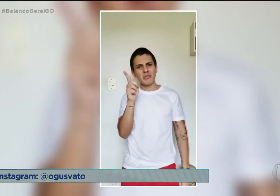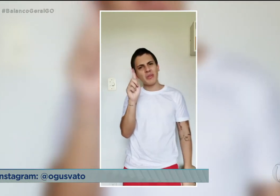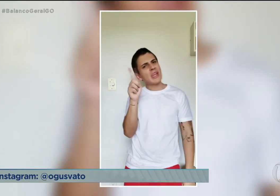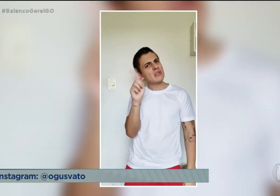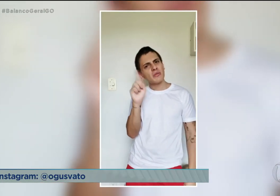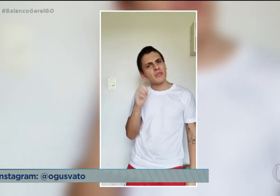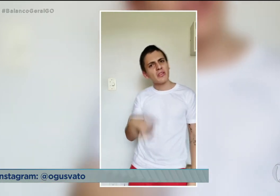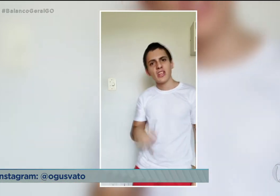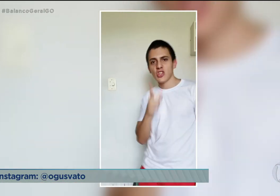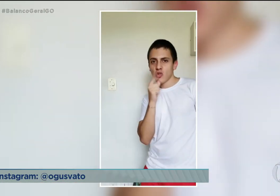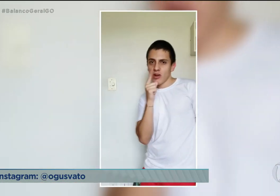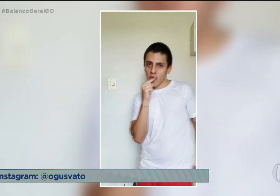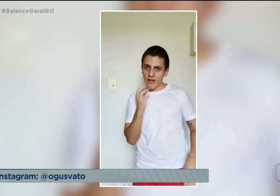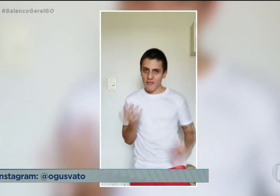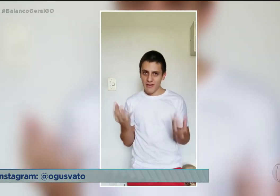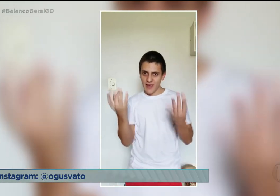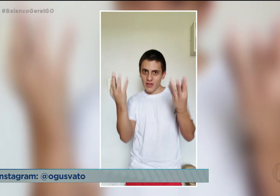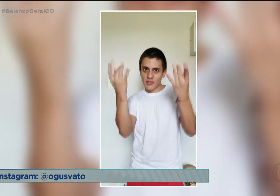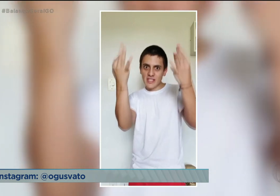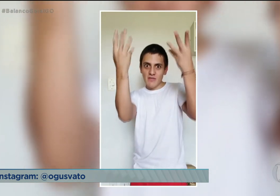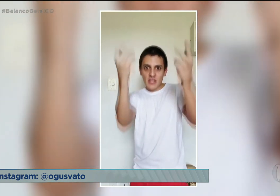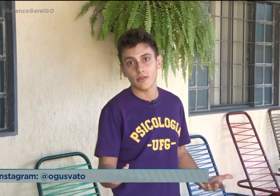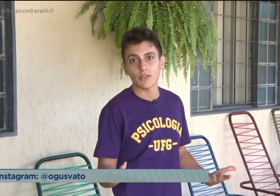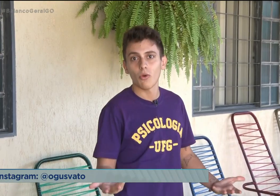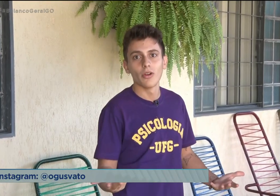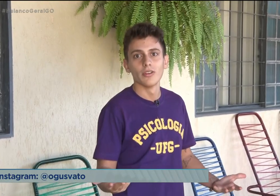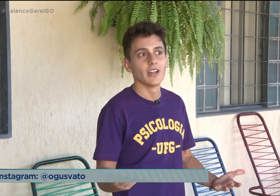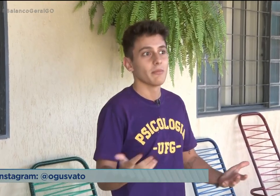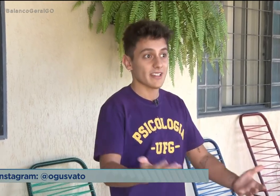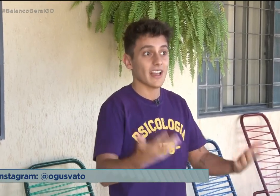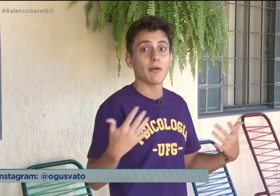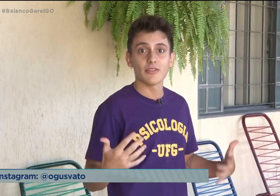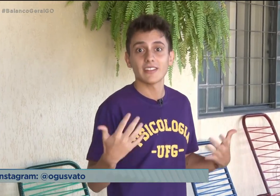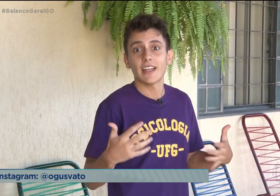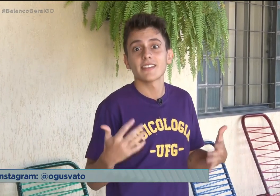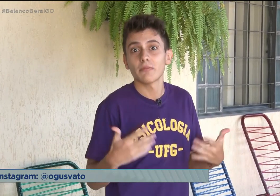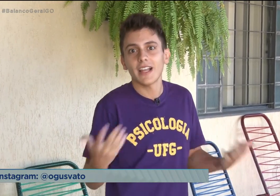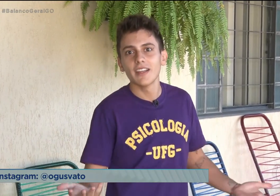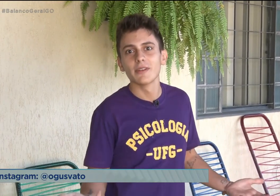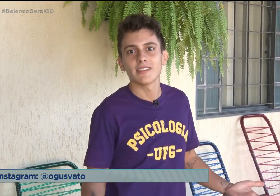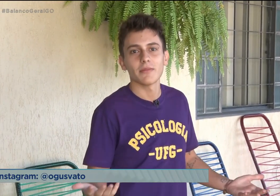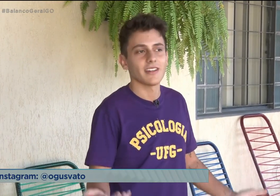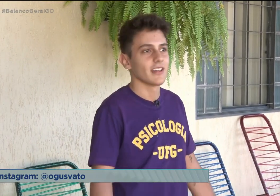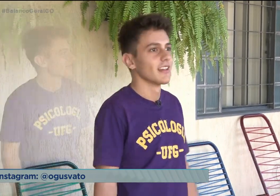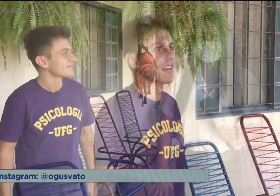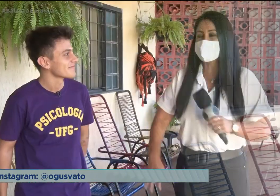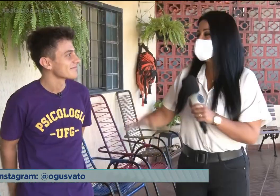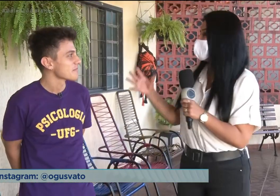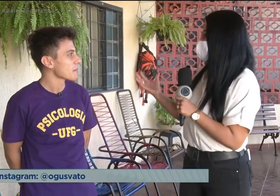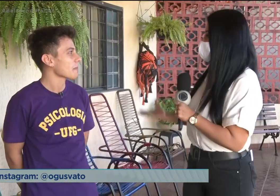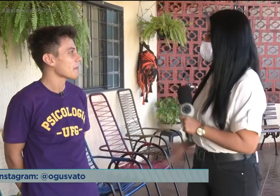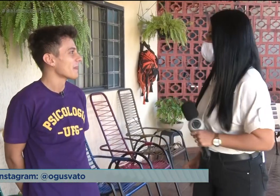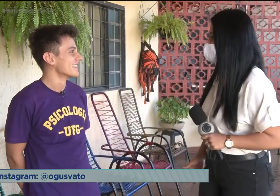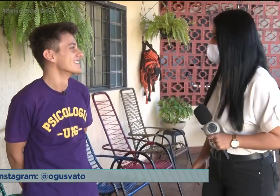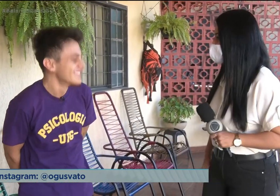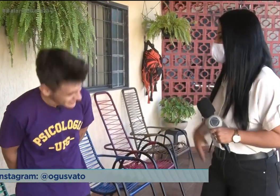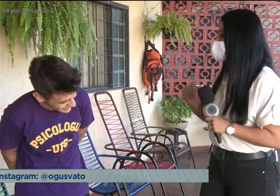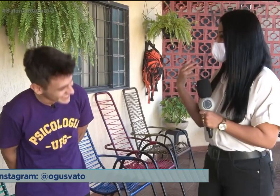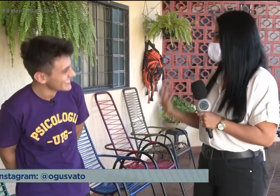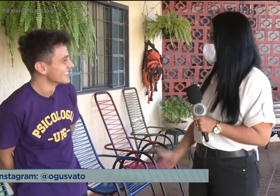gostam Gosto da minha expressividade Gosto das músicas que eu escolho Mas acabam se interessando pelas livres também, né? Amei estar aqui com você Amei te